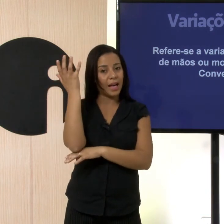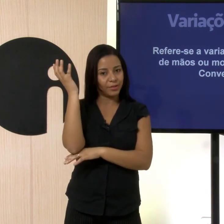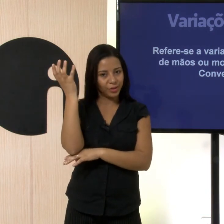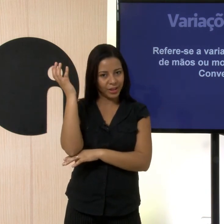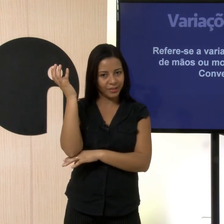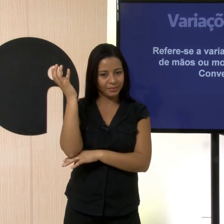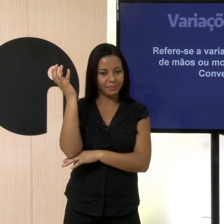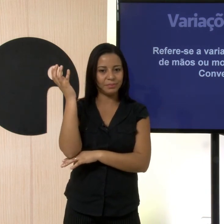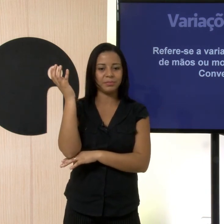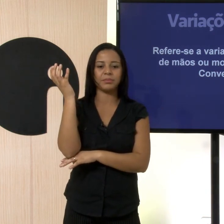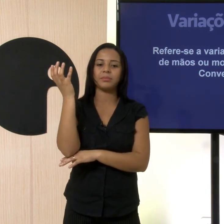árvore,